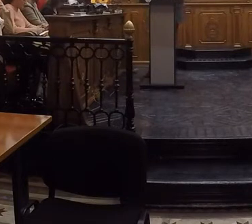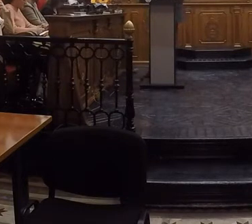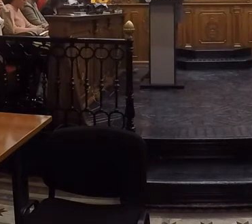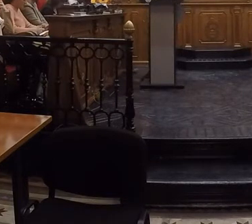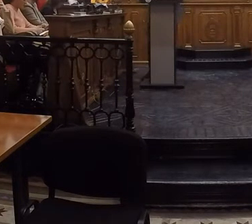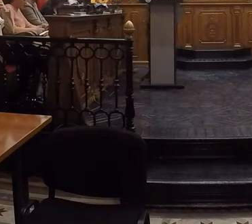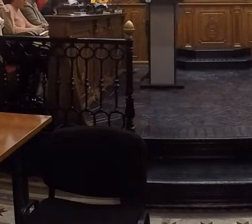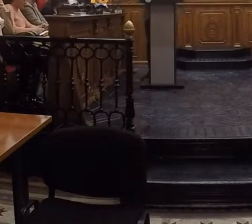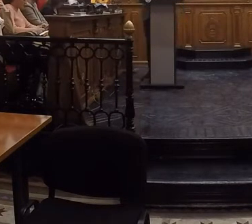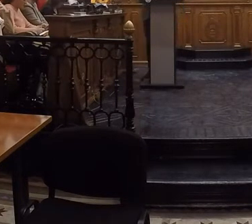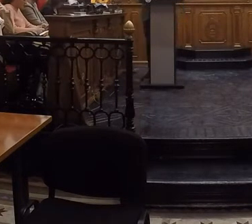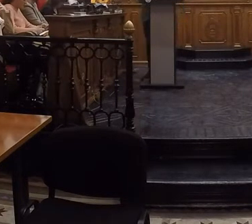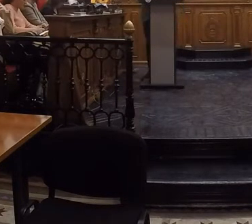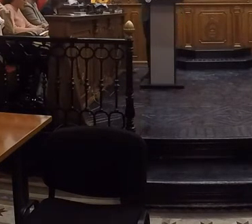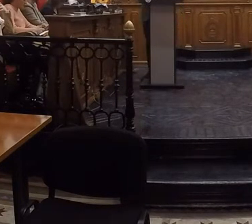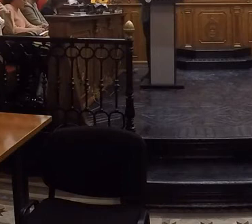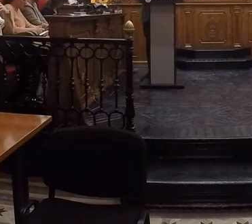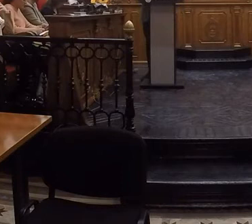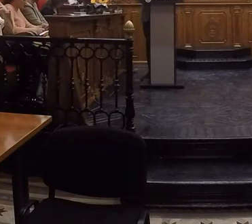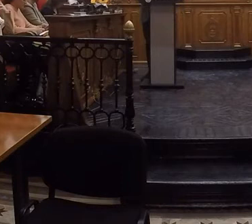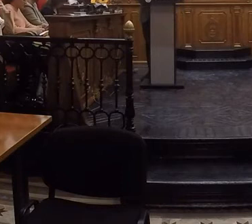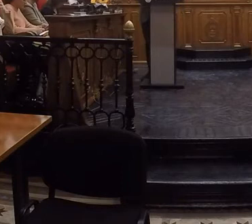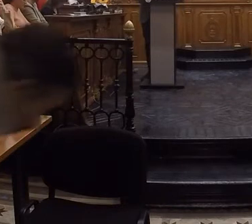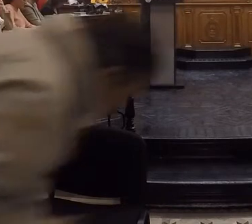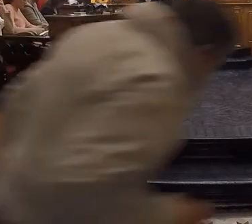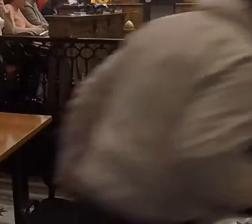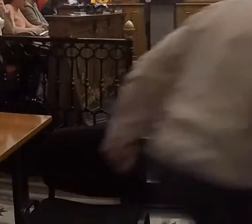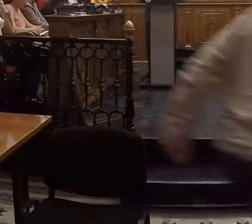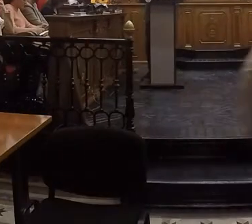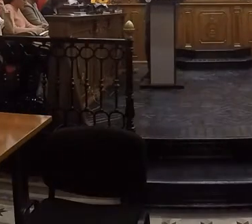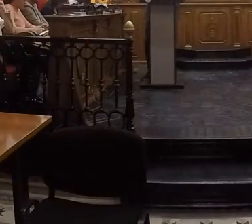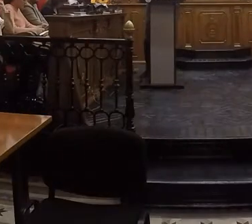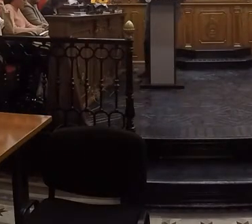vez sobre este tema. La segunda consideración, estrictamente política,